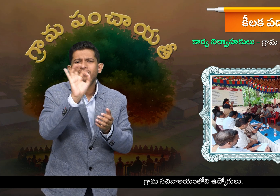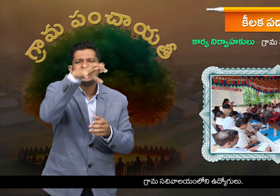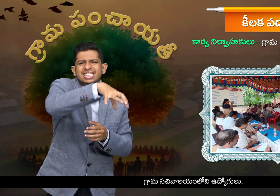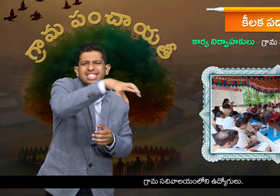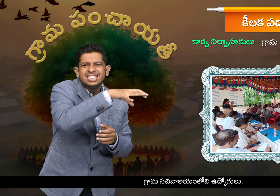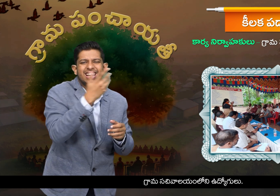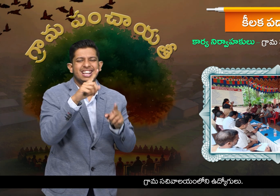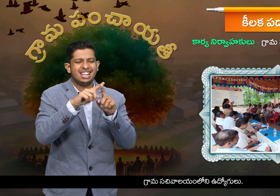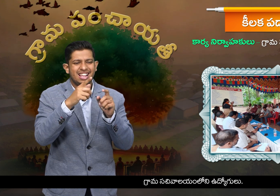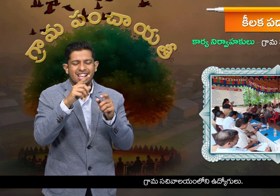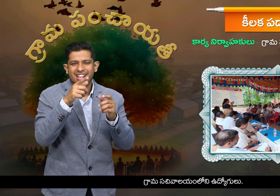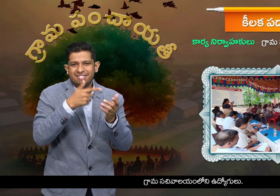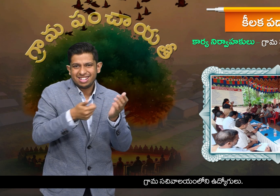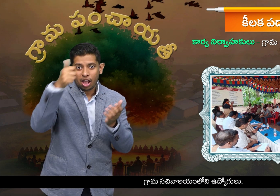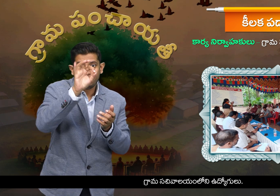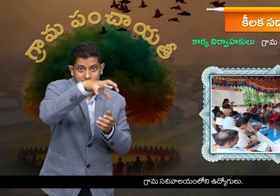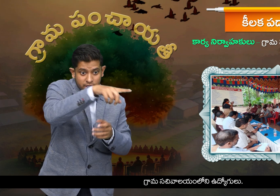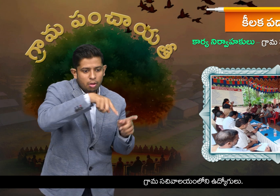గ్రామ సచివాలయంలోని ఉద్యోగులు.